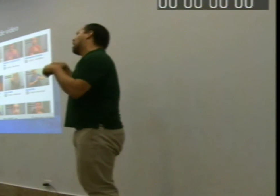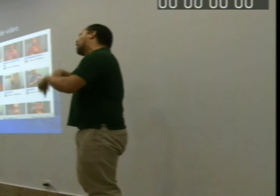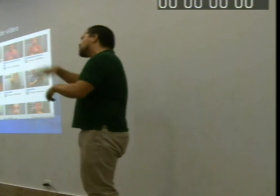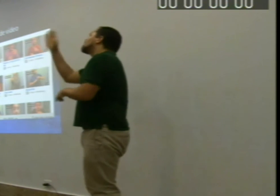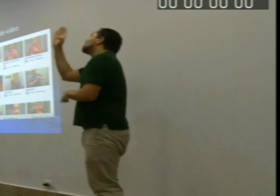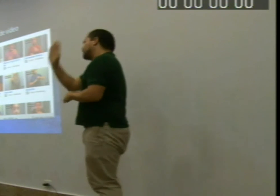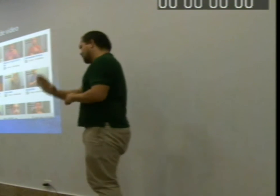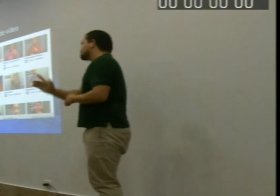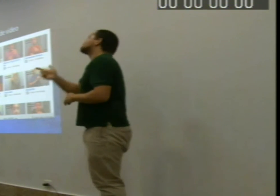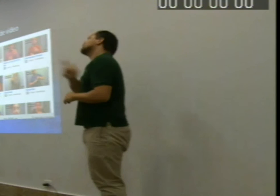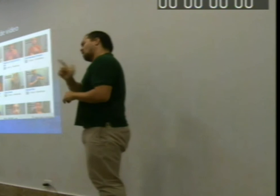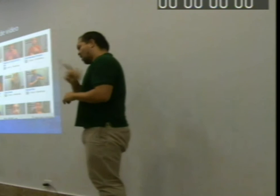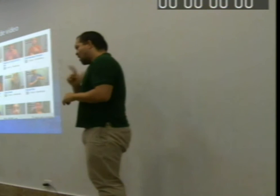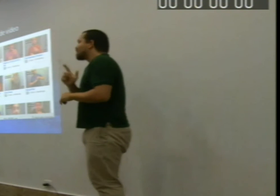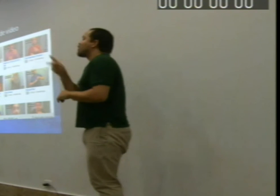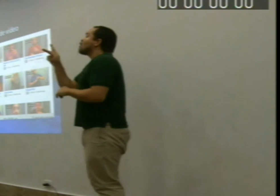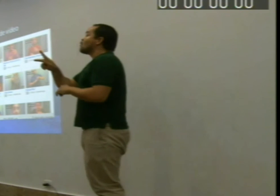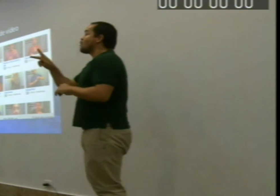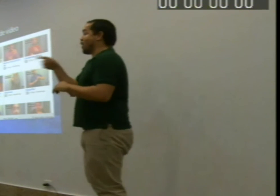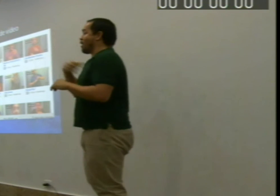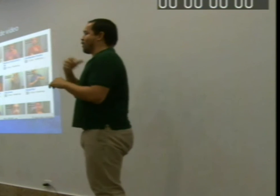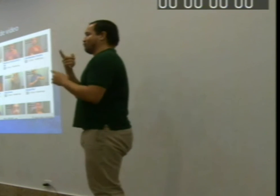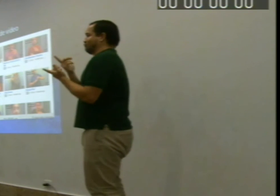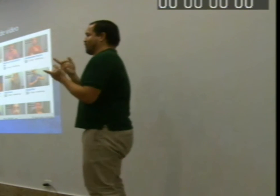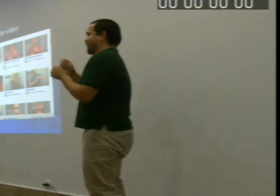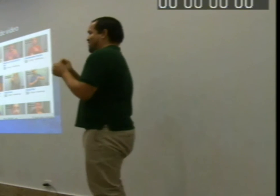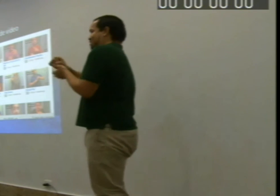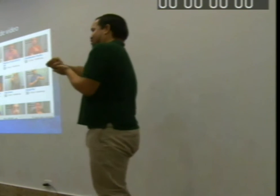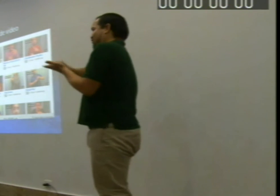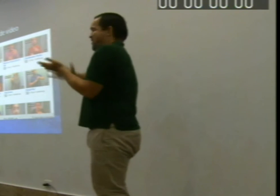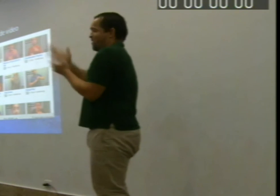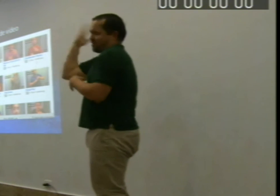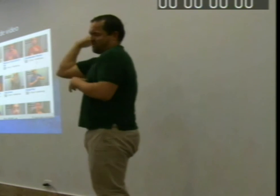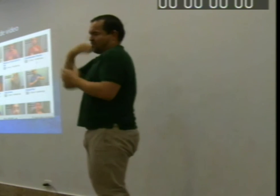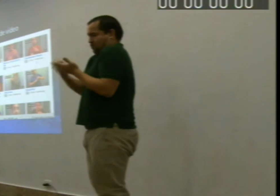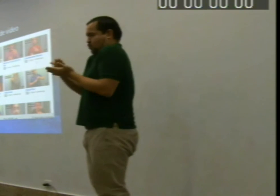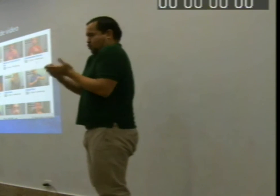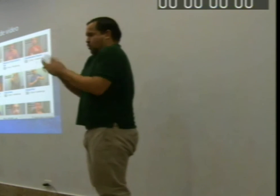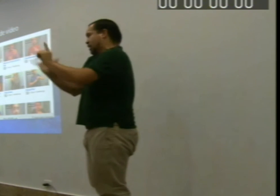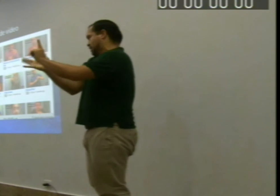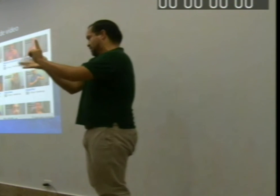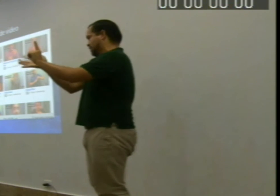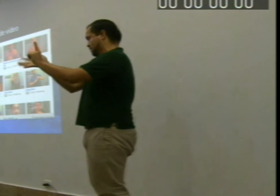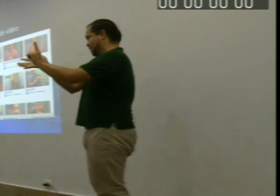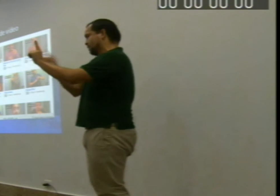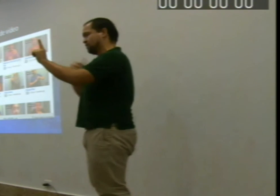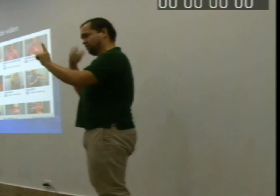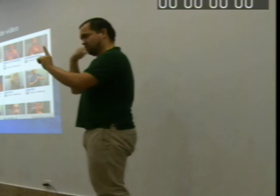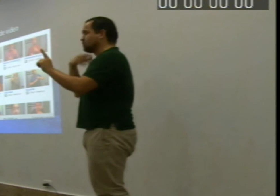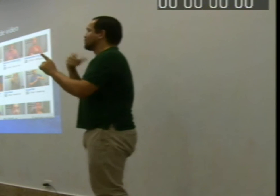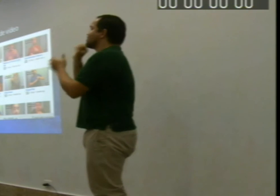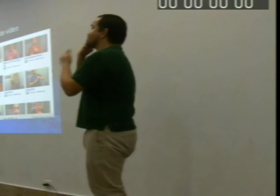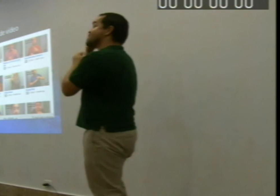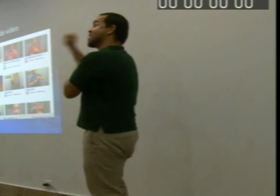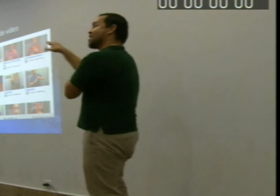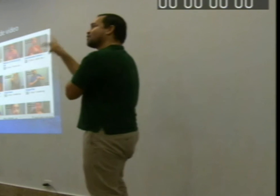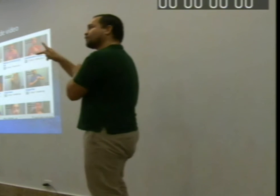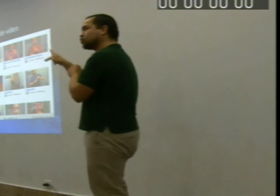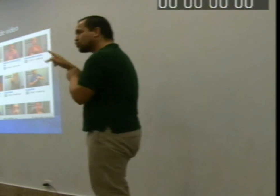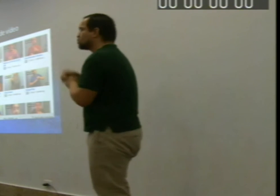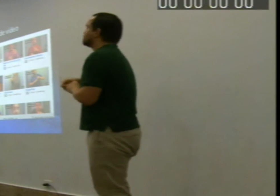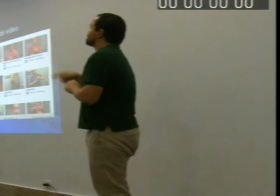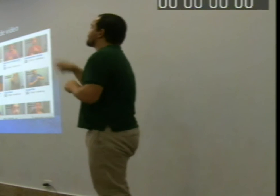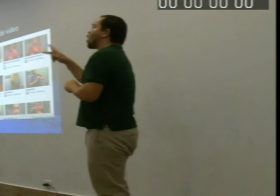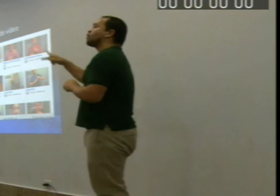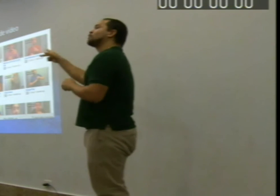eh Aqui no Brasil tem a faz atividade quando eu estudava no letras livras por exemplo a